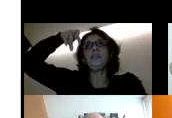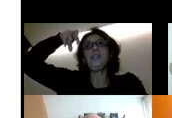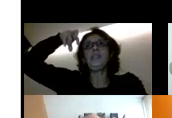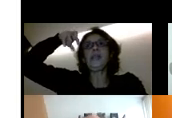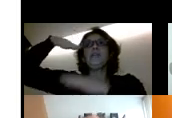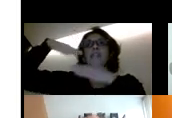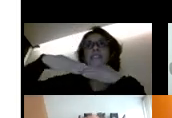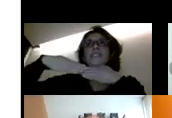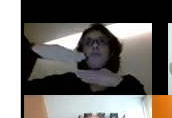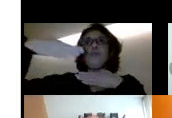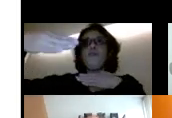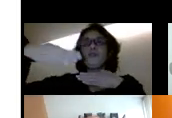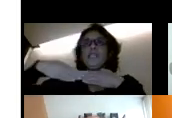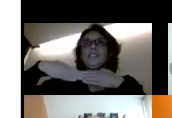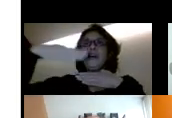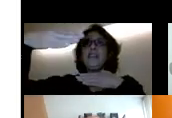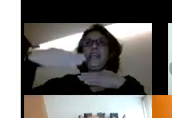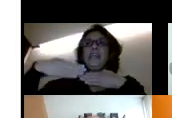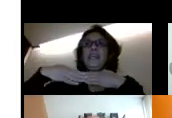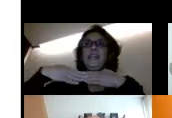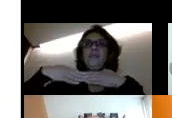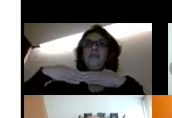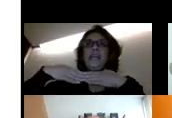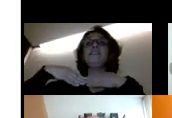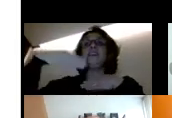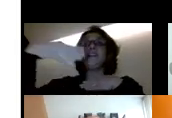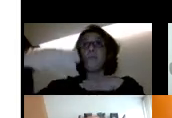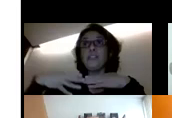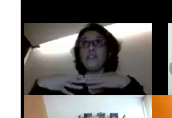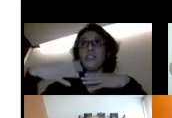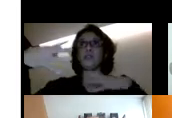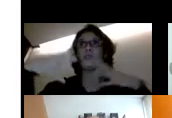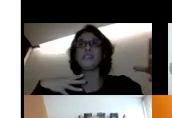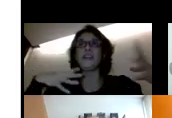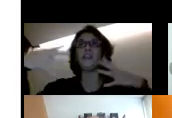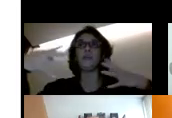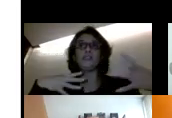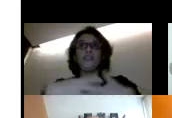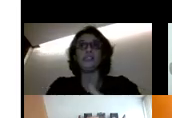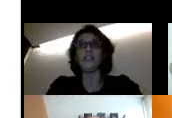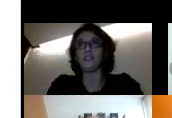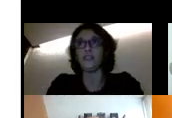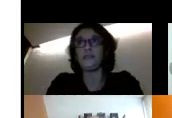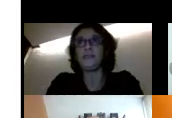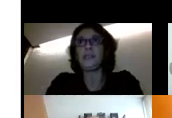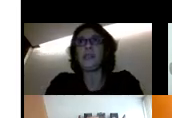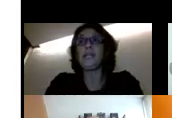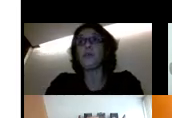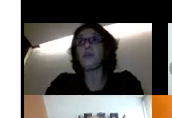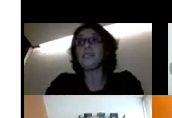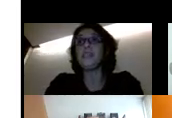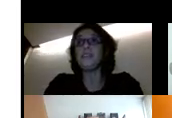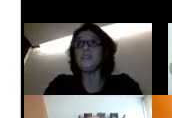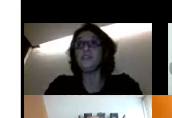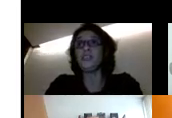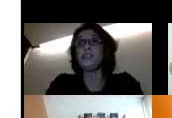¿Sí? Porque también necesitábamos visualizar la cantidad de espacio que se utilizaba en los procesos de interacción, para